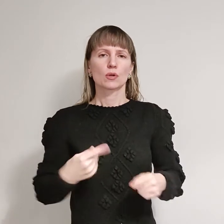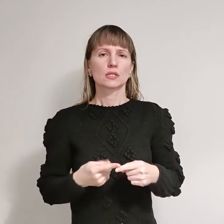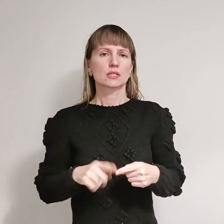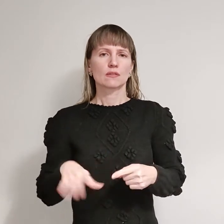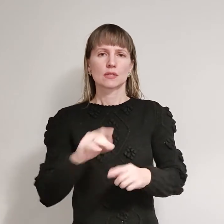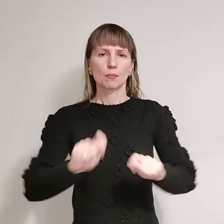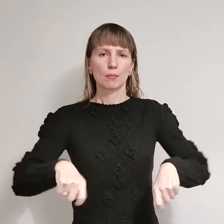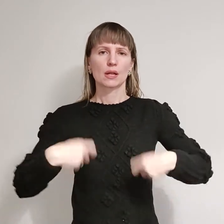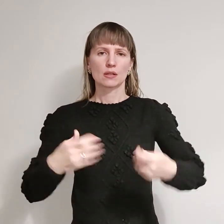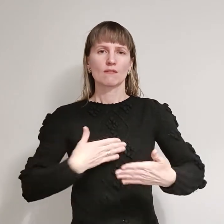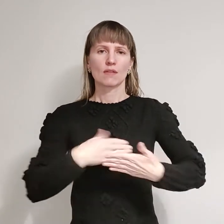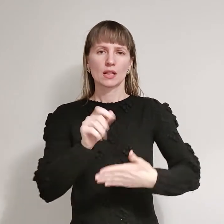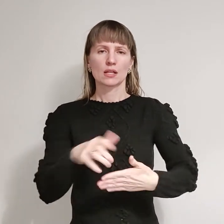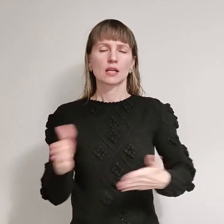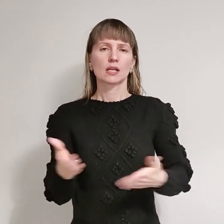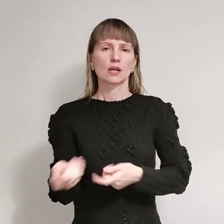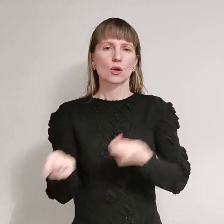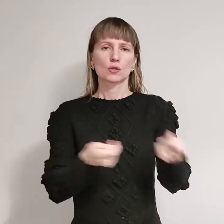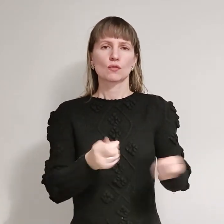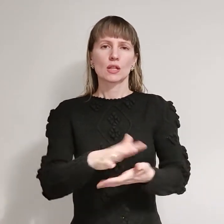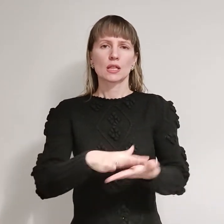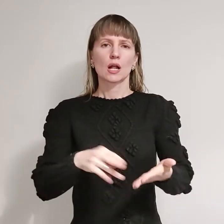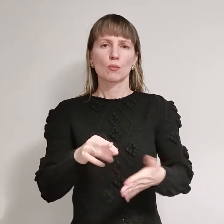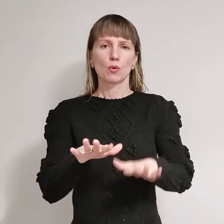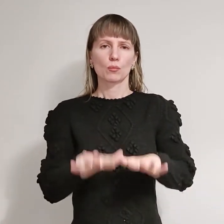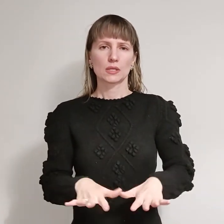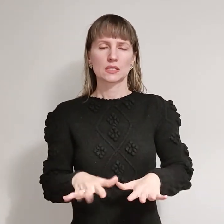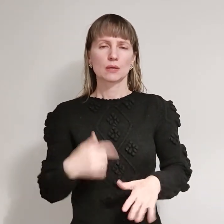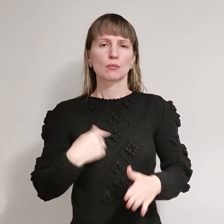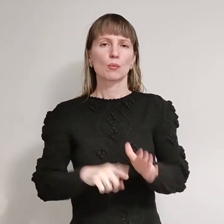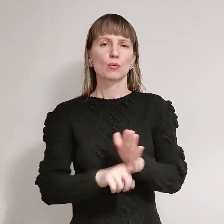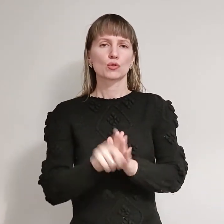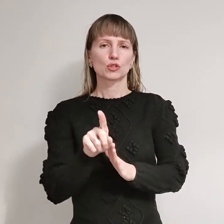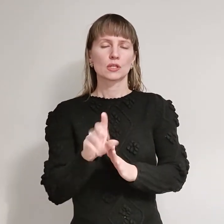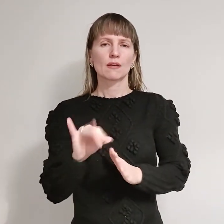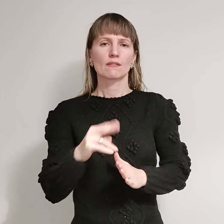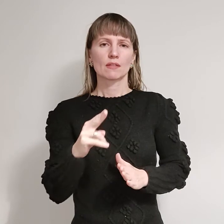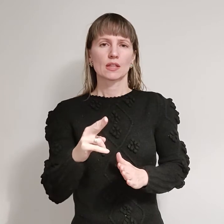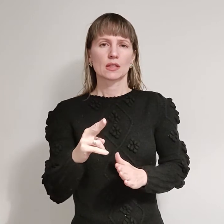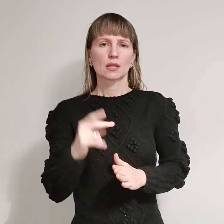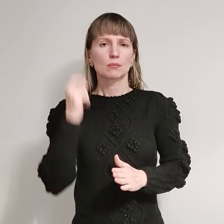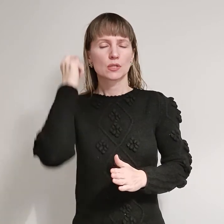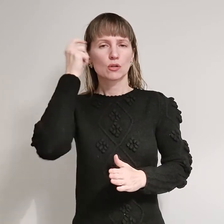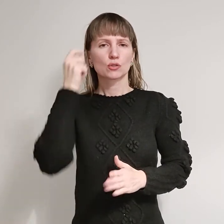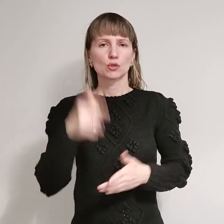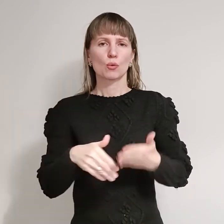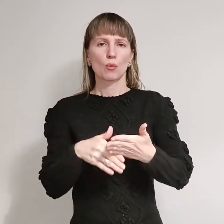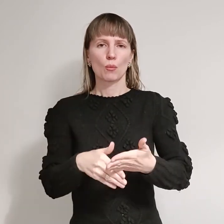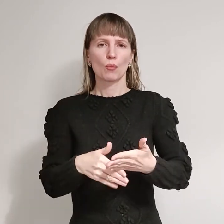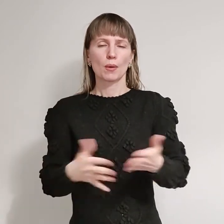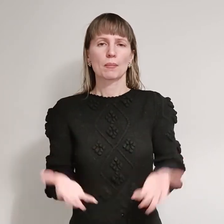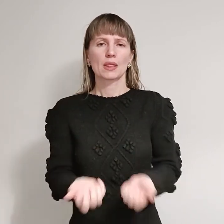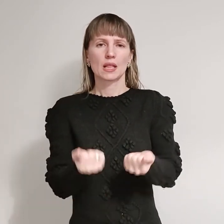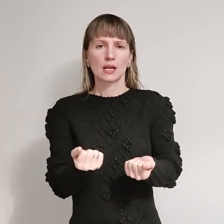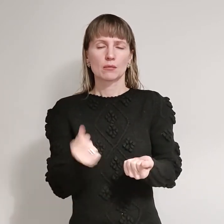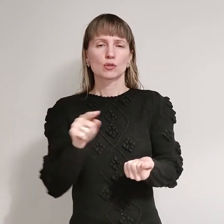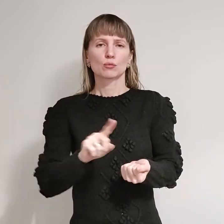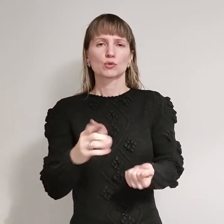передають волонтерам, які розвозять далі по місцях. Ми починаємо від психологічної допомоги і підтримки, тому що у нас є люди,